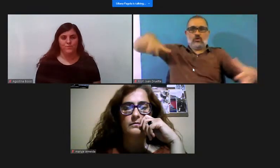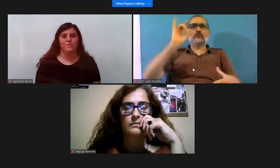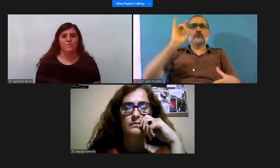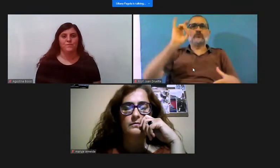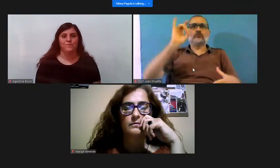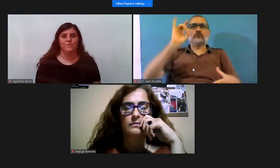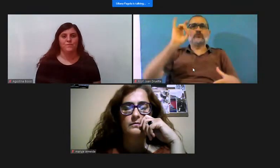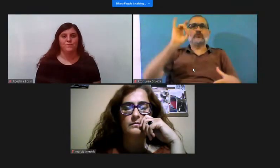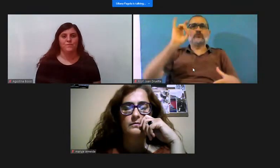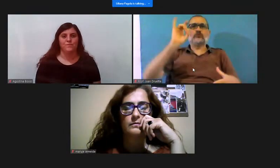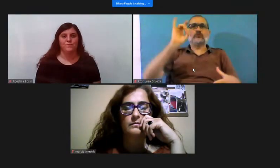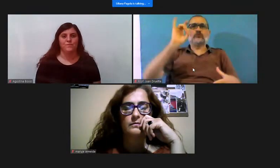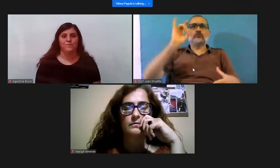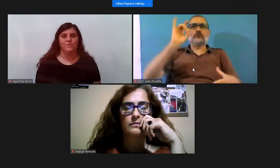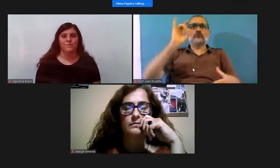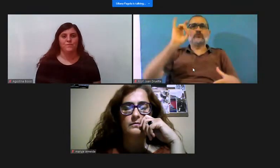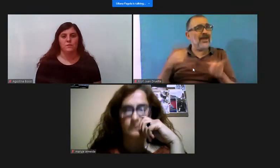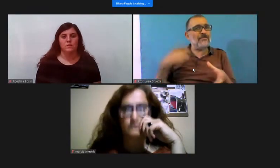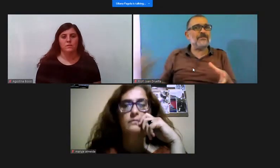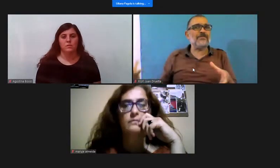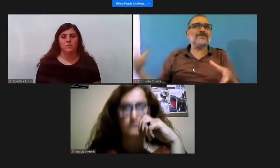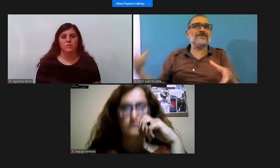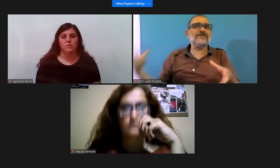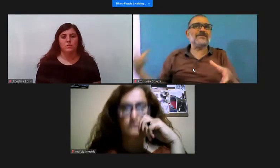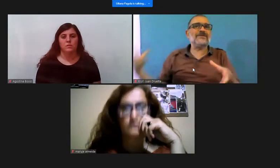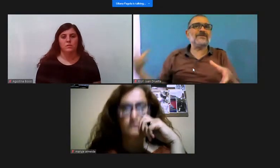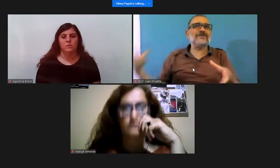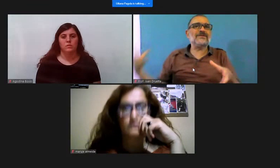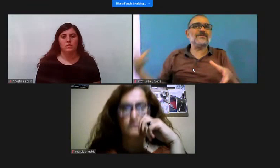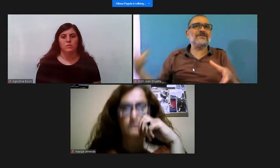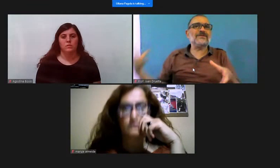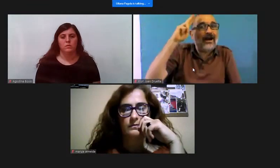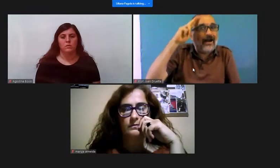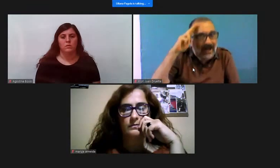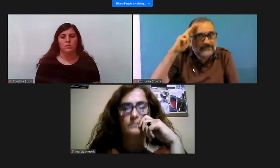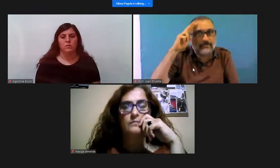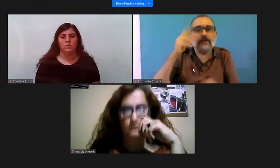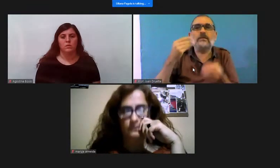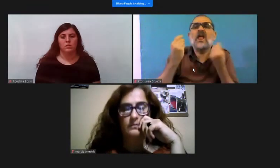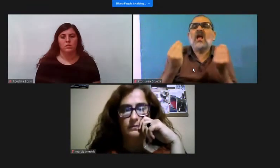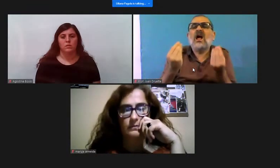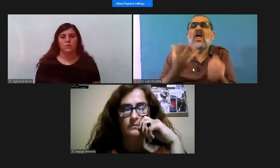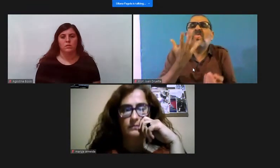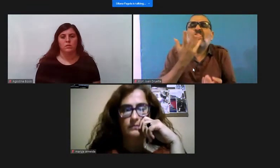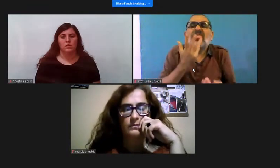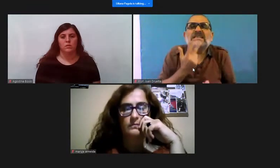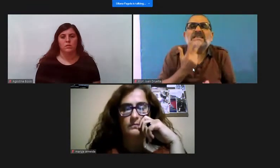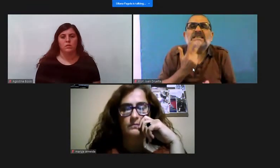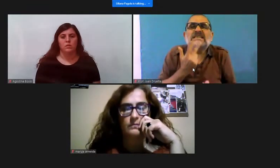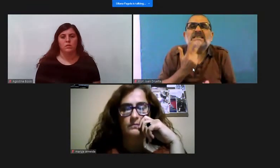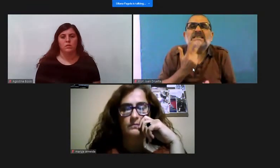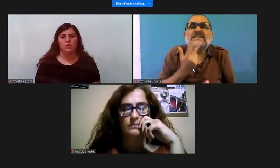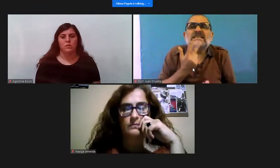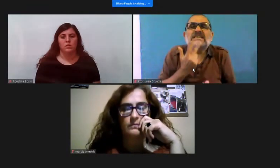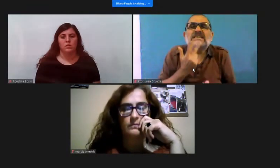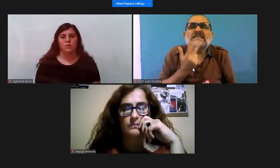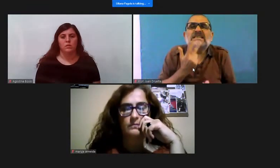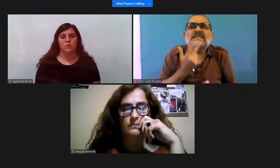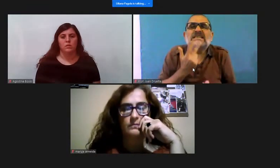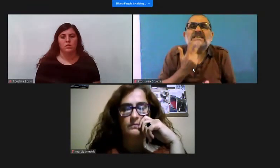una cuestión colectiva, no solamente de las personas sordas, sino también de algunas personas sordas que deben